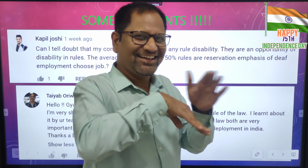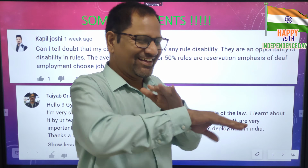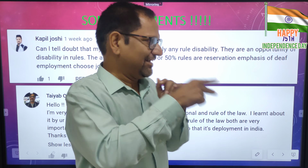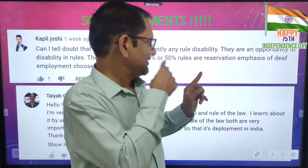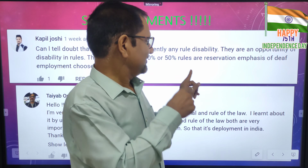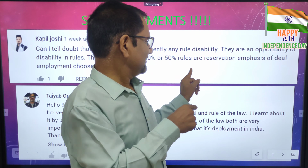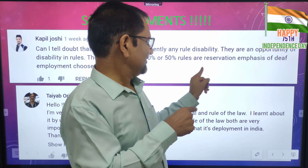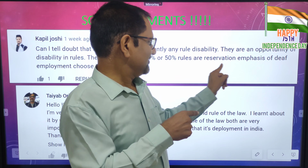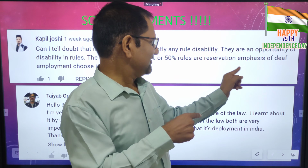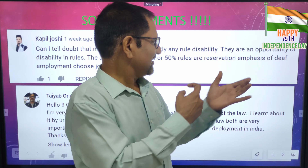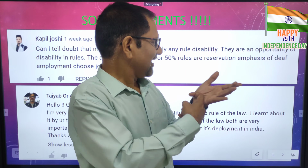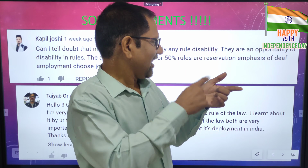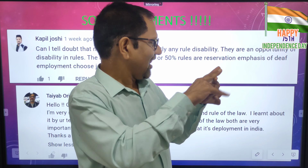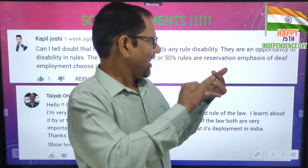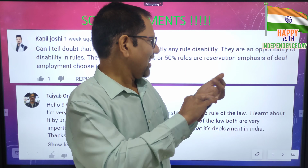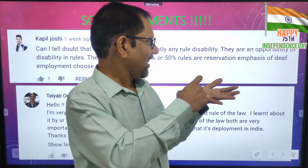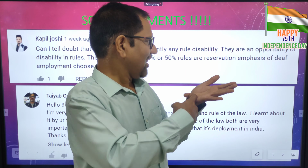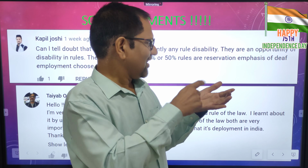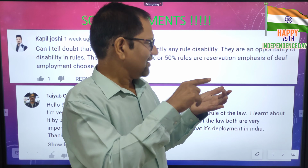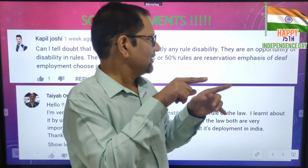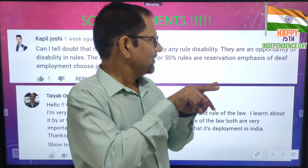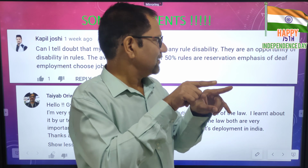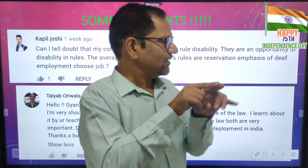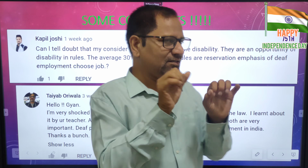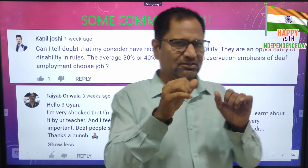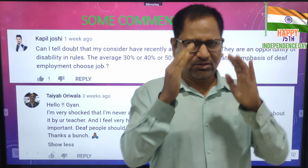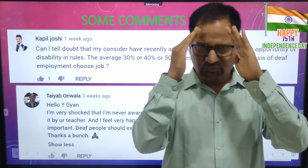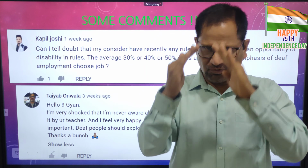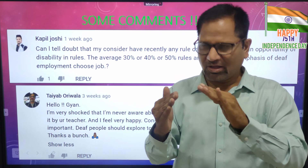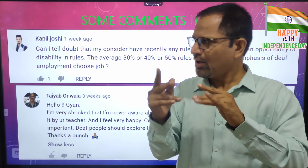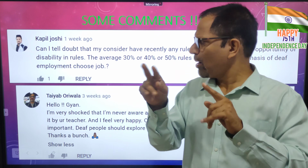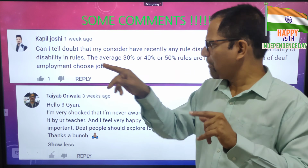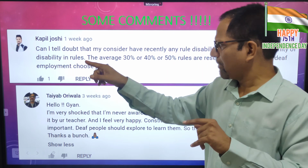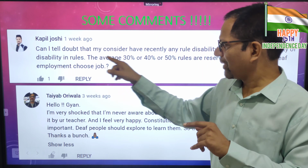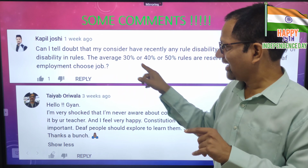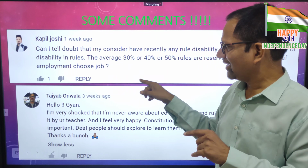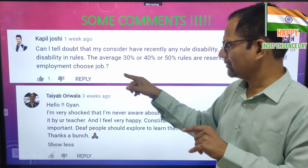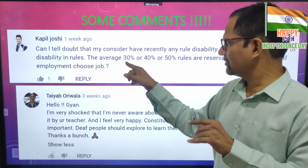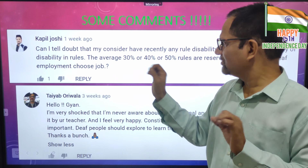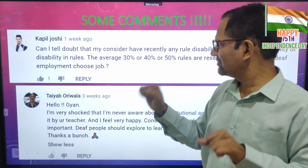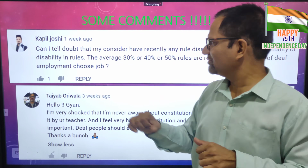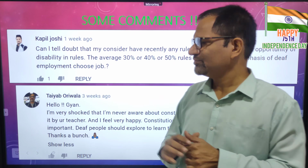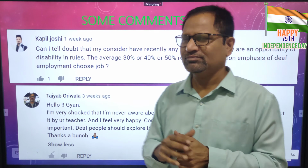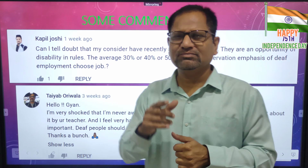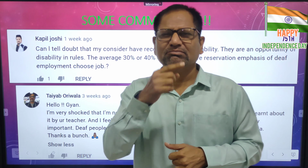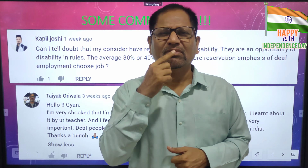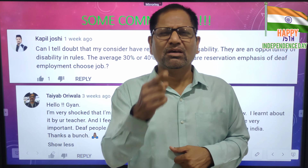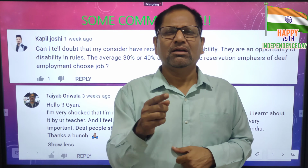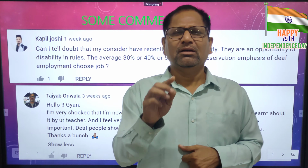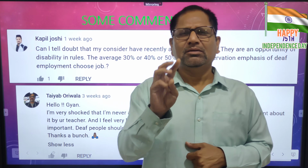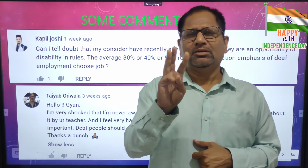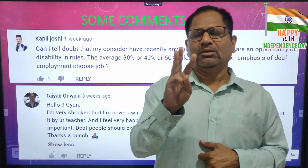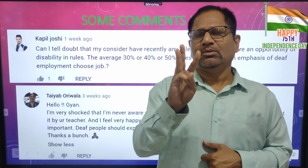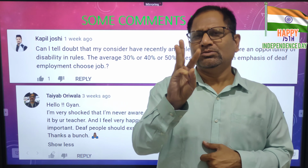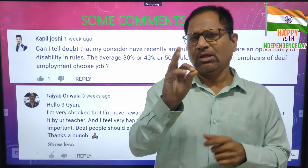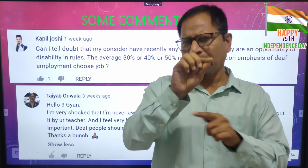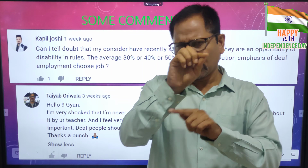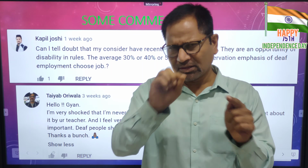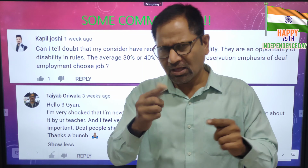40% का जो नियम है। तो इन्होंने कहा क्या 30% जो दिव्यांगता है वो कंसिडर की